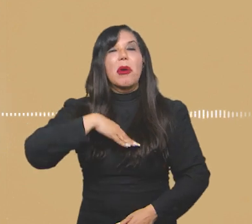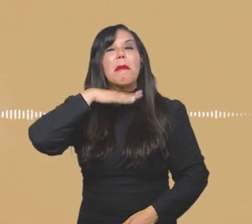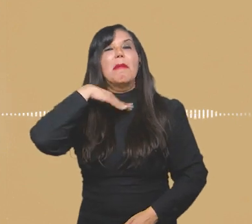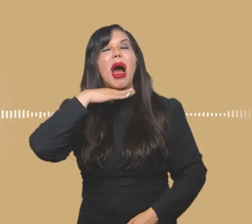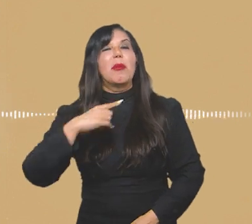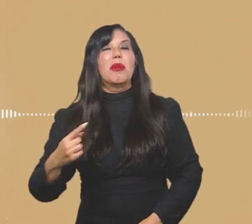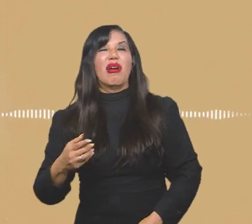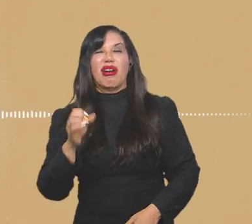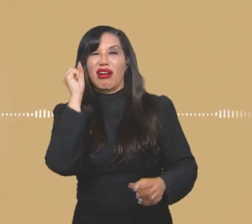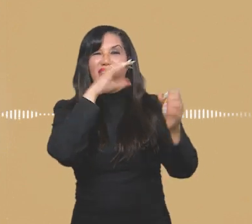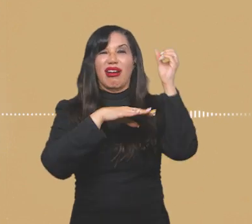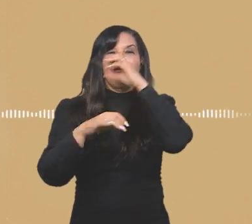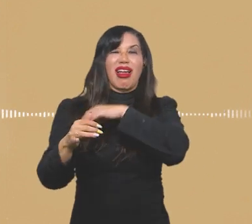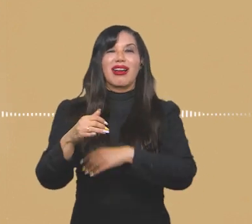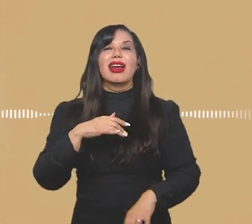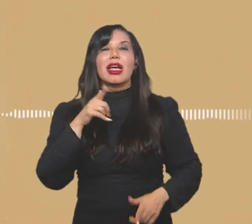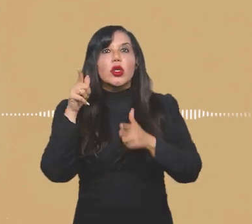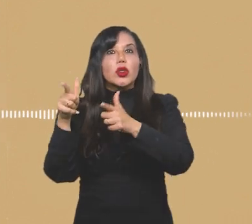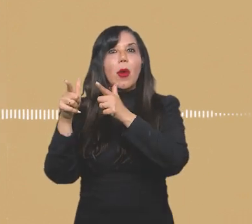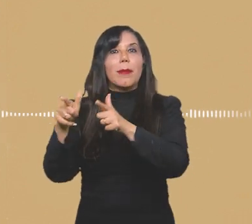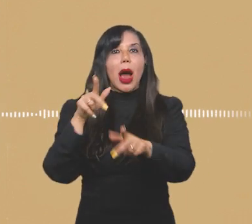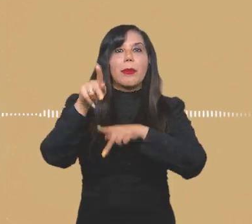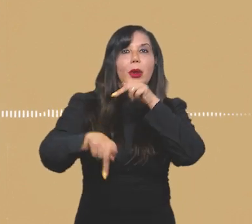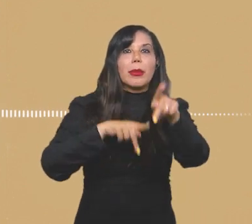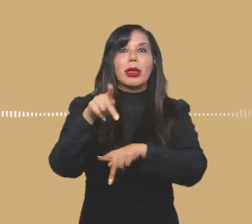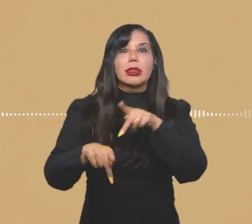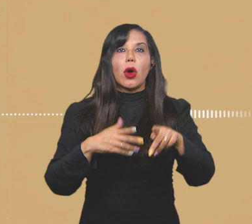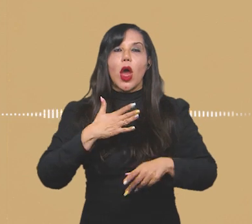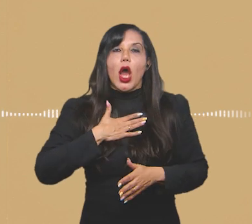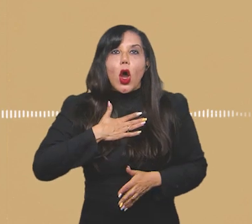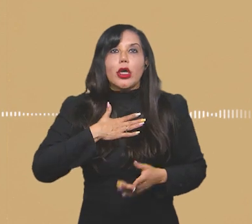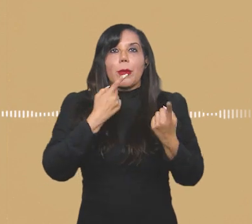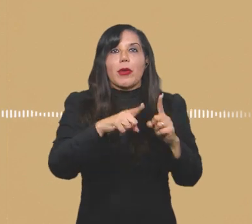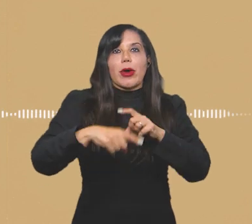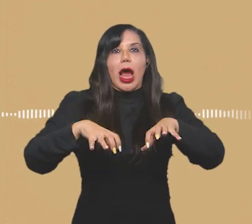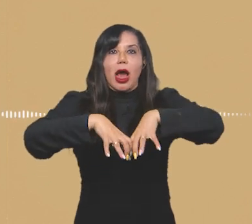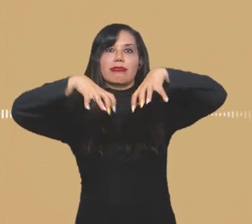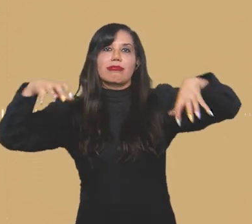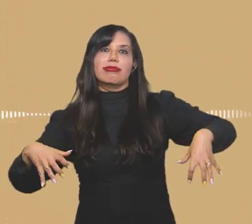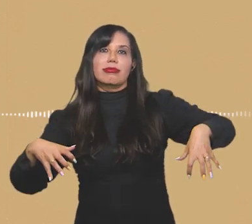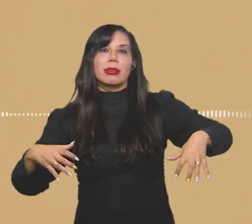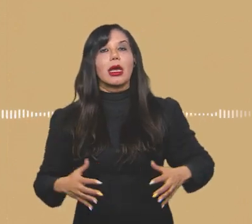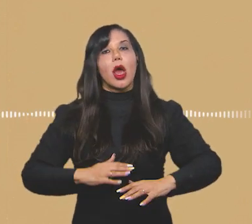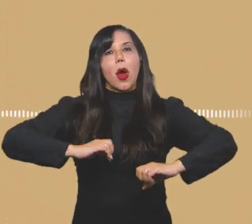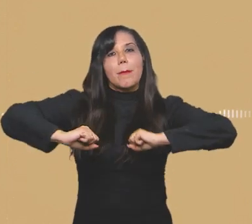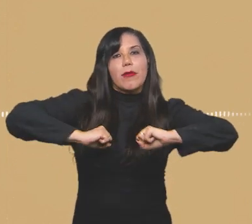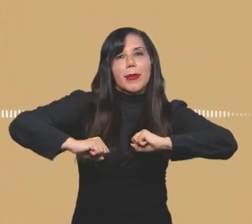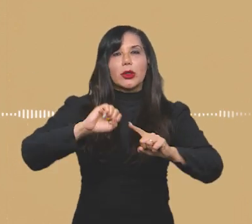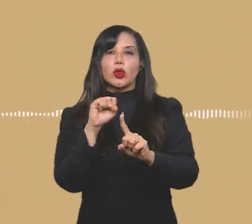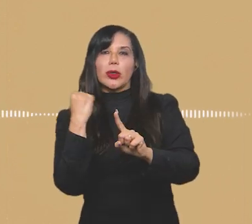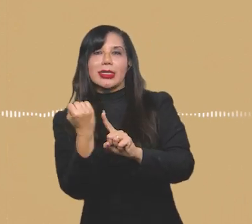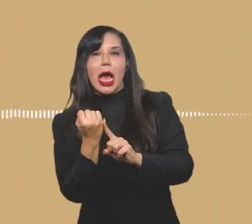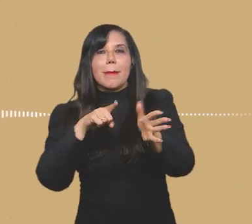de papo furado para zombar da população e instigar a segregação racial. Movimentos sociais